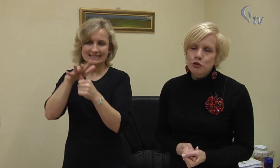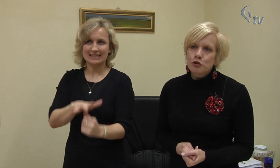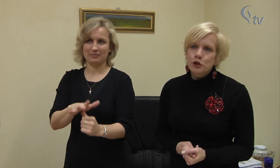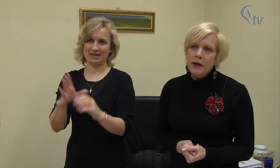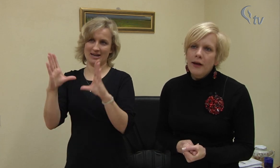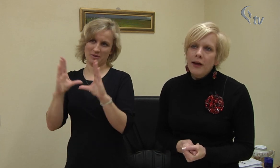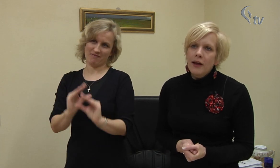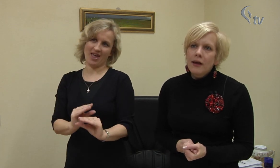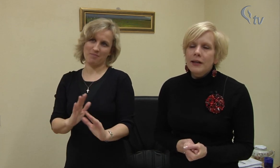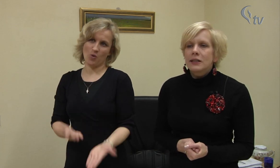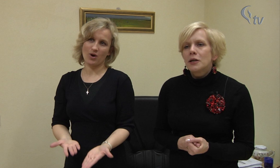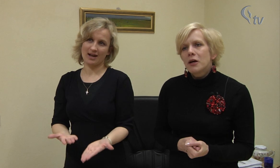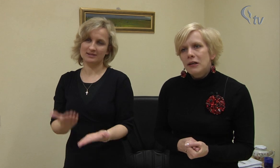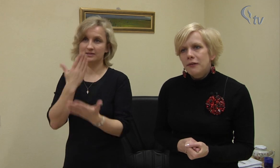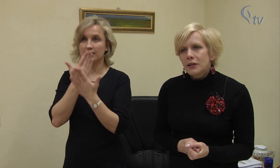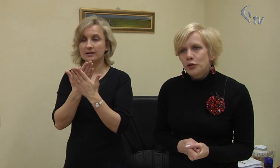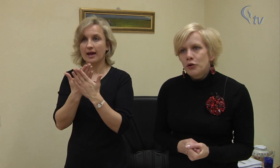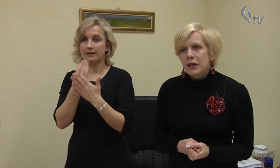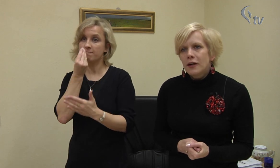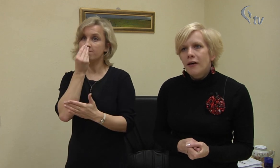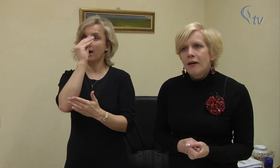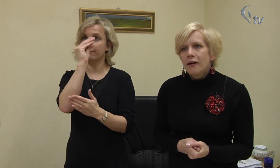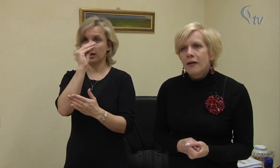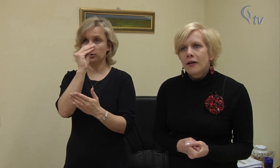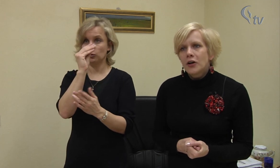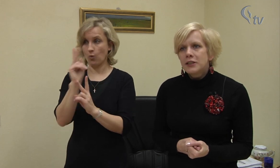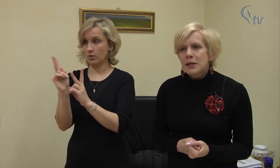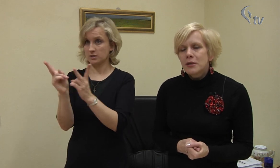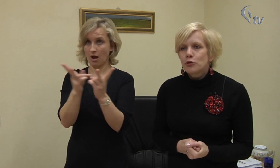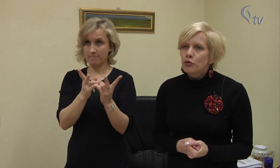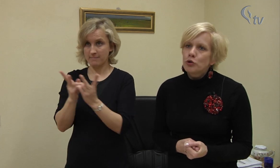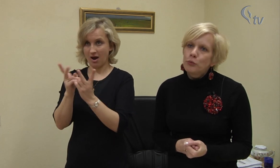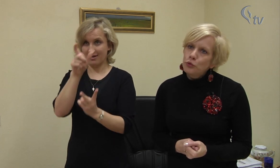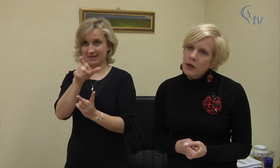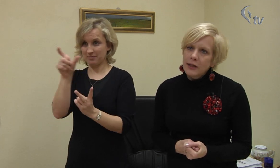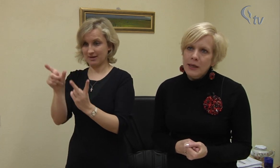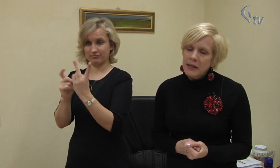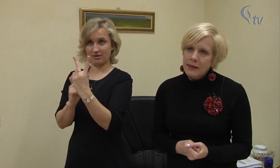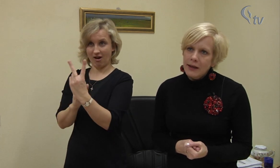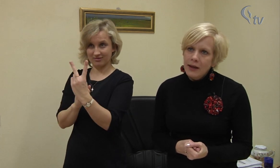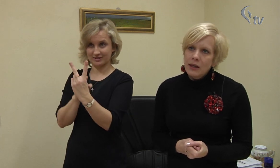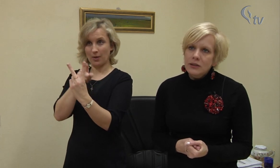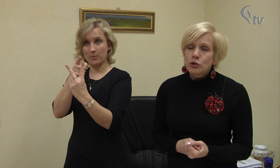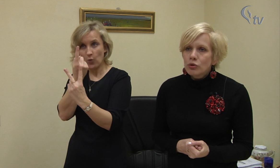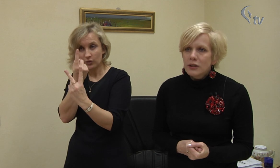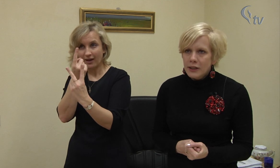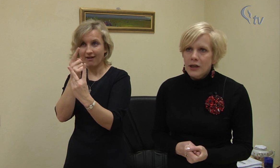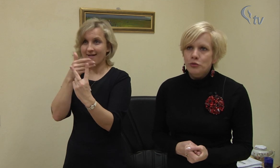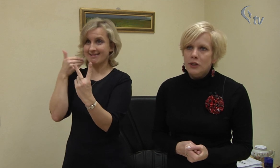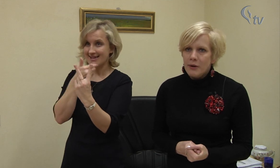kus näiteks sama kvalifikatsiooniga kaks inimest, kui üks on puudega ja teine mitte, siis suure tõenäosusega